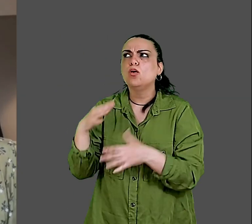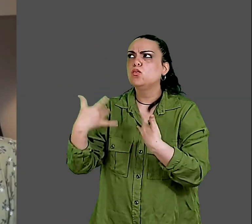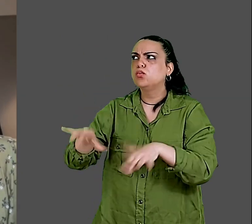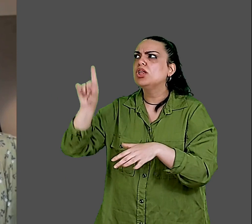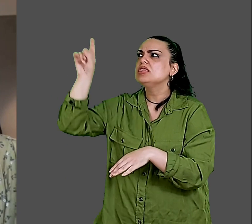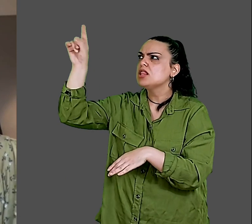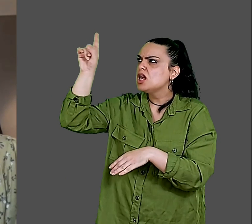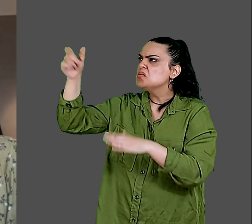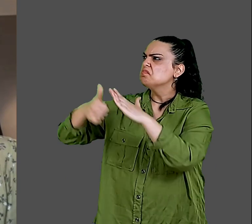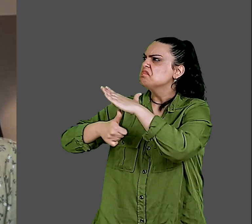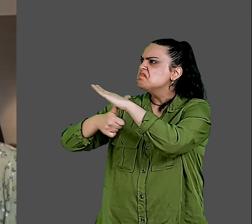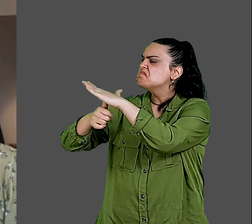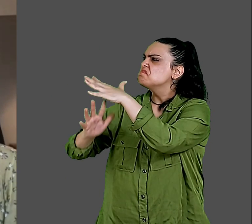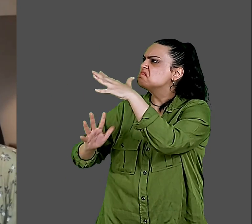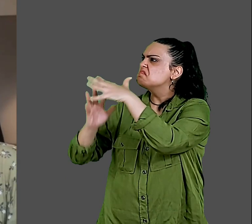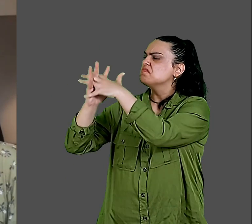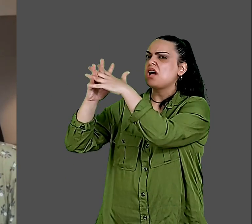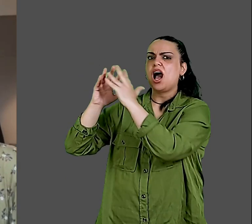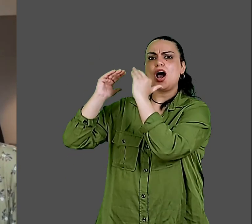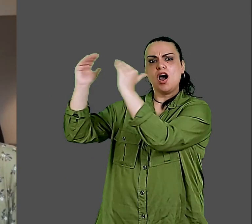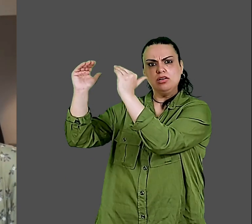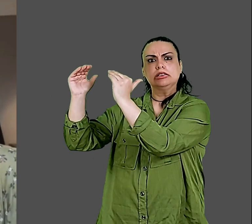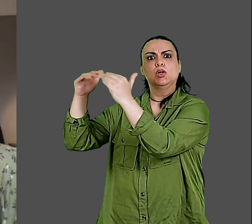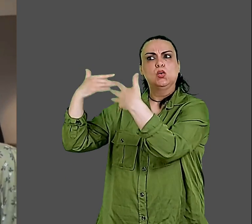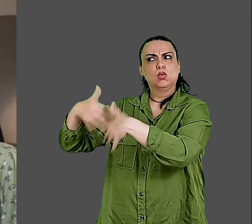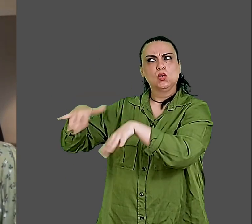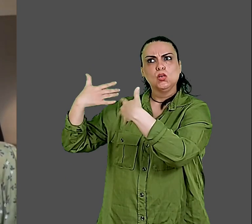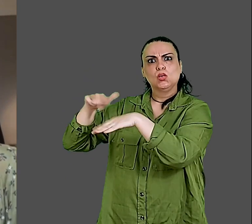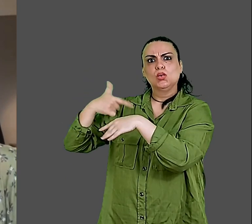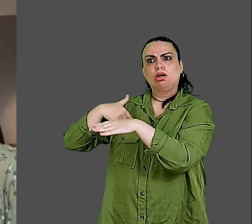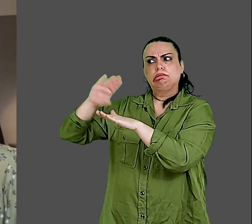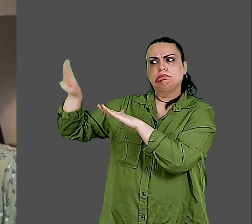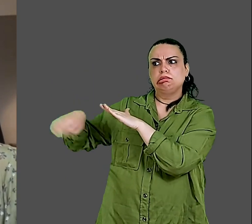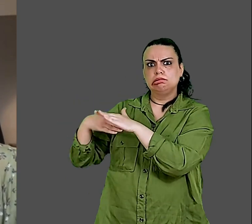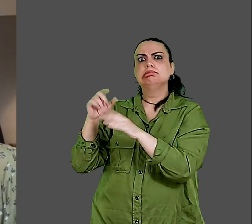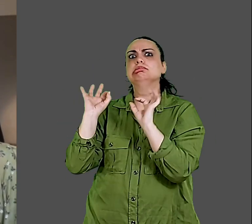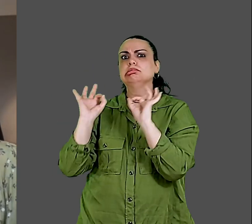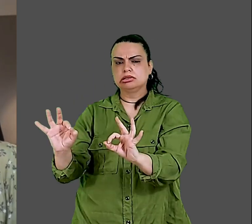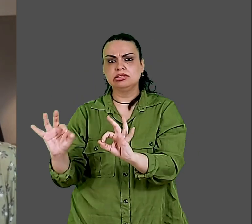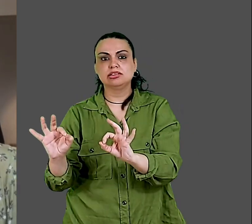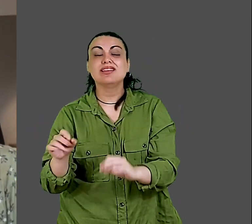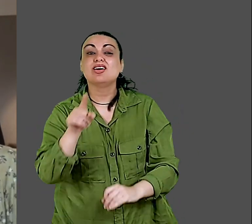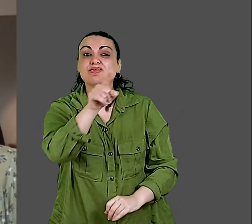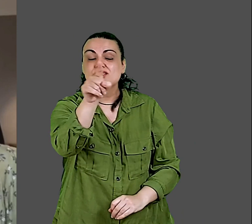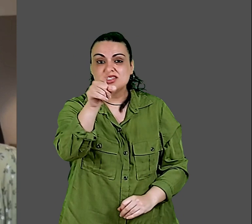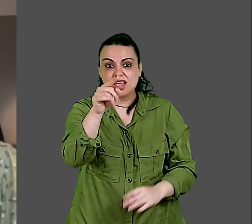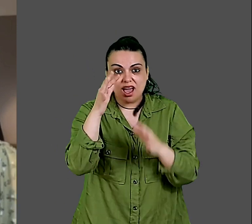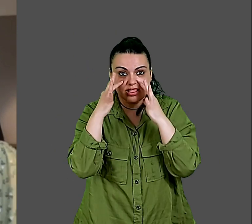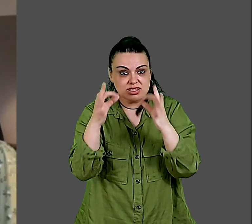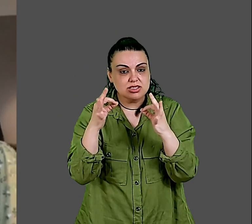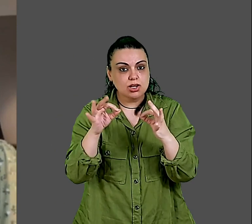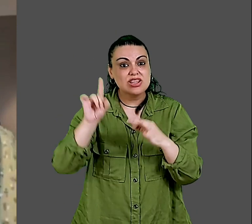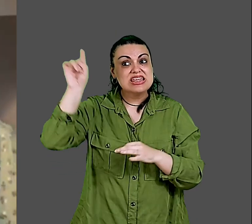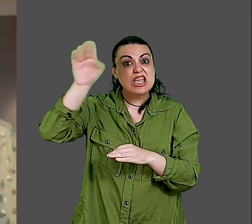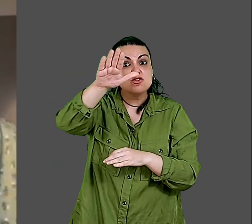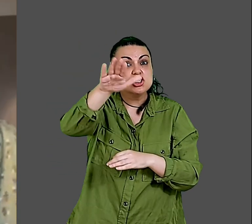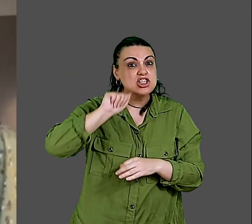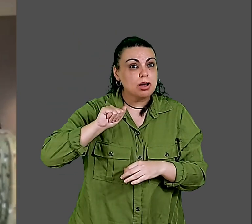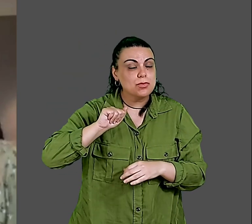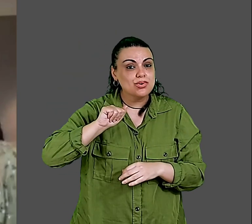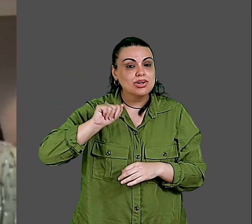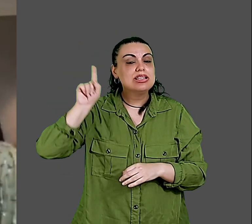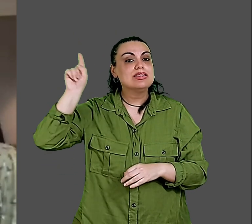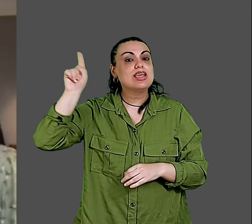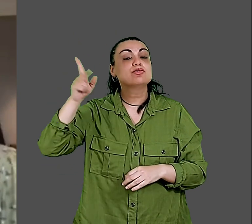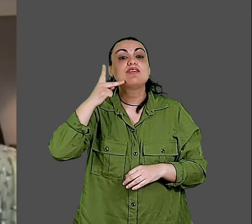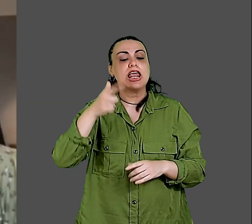chamou. E é ele que garante isso, então eu tenho que estar atento a quem Deus é. Você que está me ouvindo agora, o Deus que te chamou, ele está dizendo, eu tenho base para